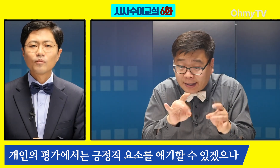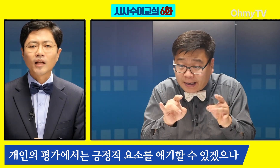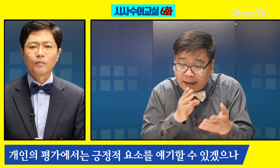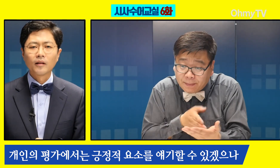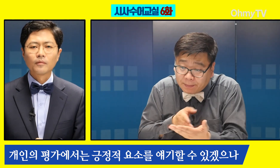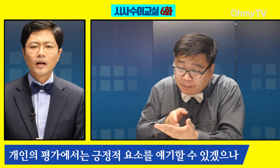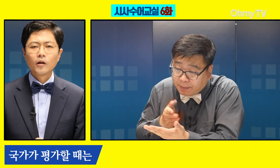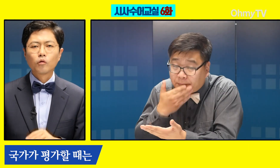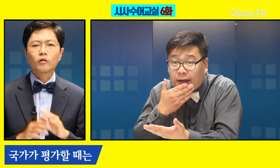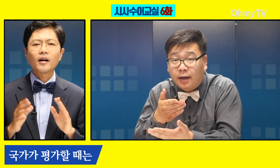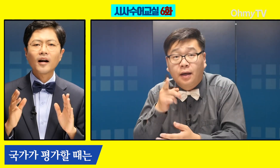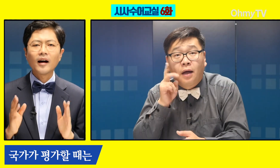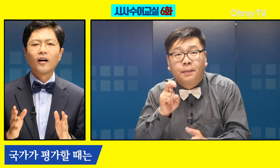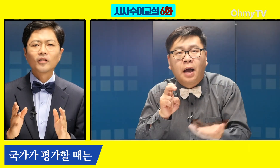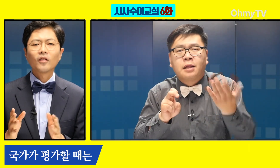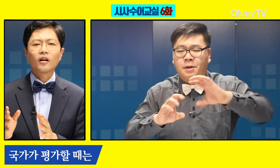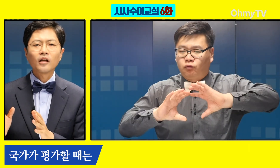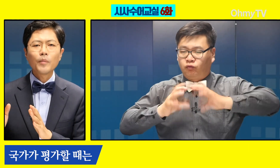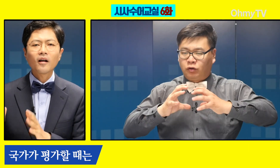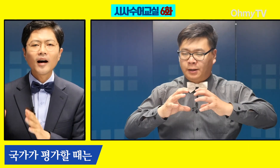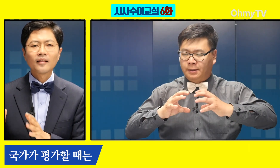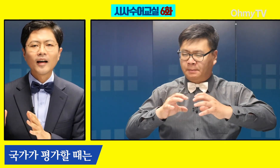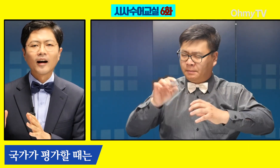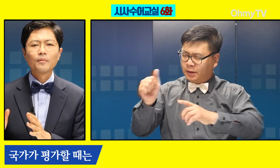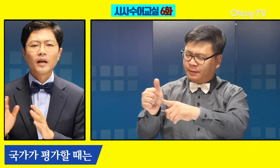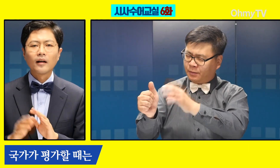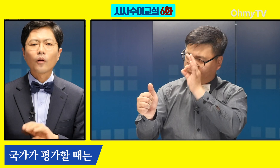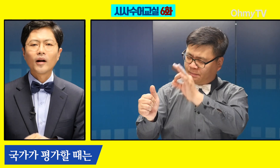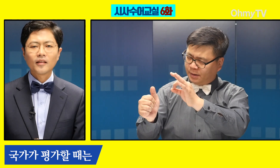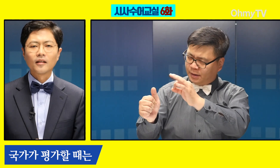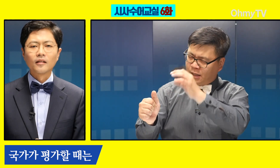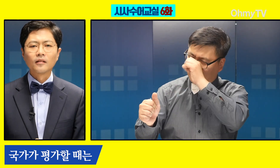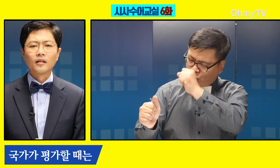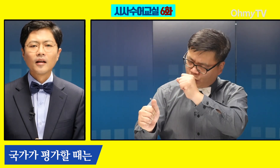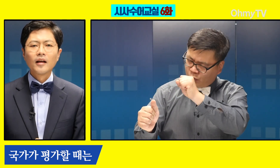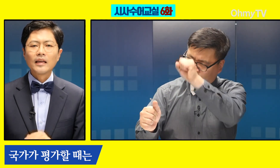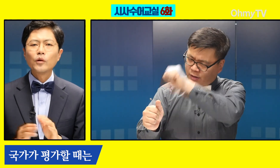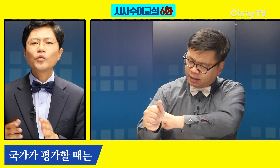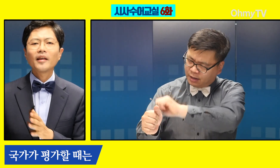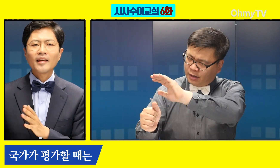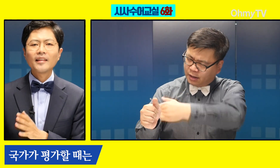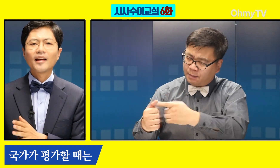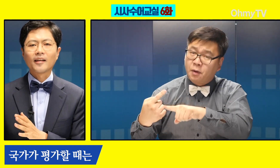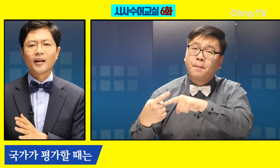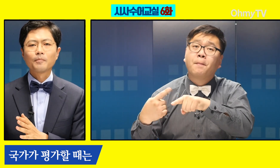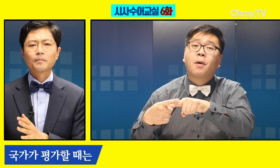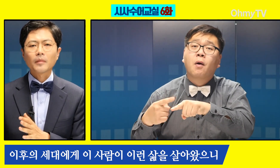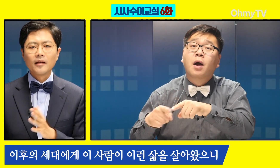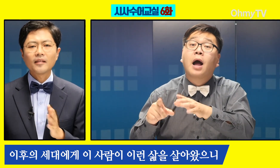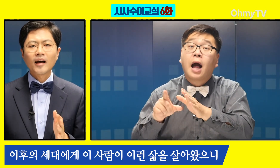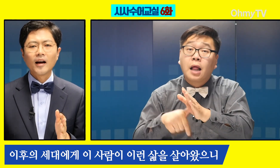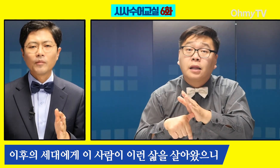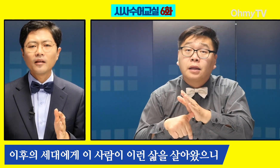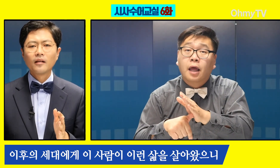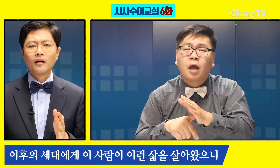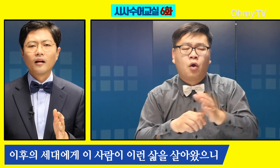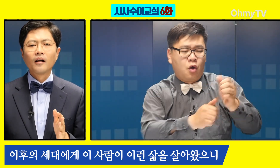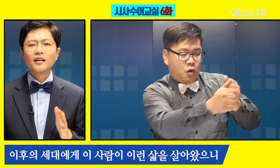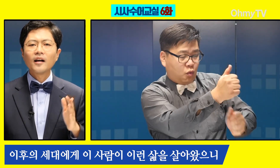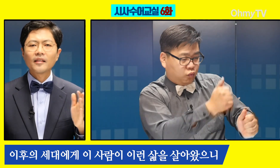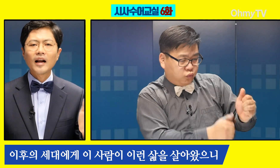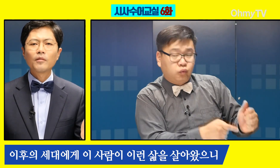수 있겠습니다만 국가가 어떤 것을 평가한다 라고 할 때는 이후의 세대에게 이